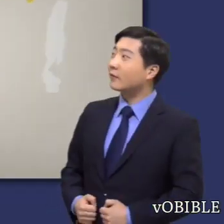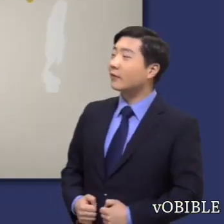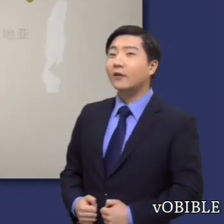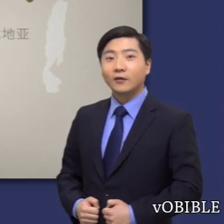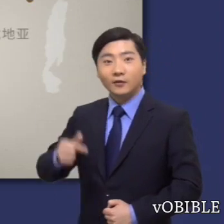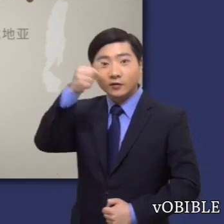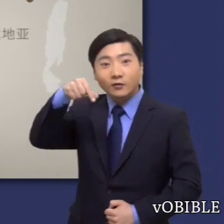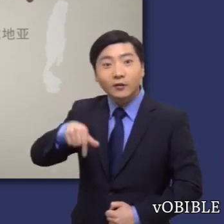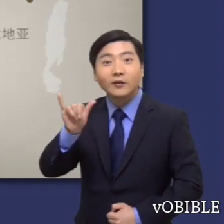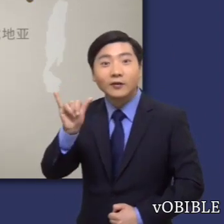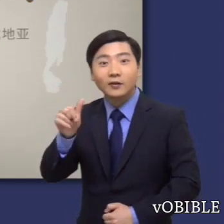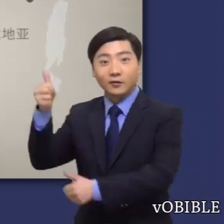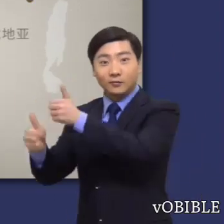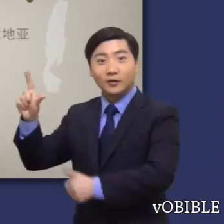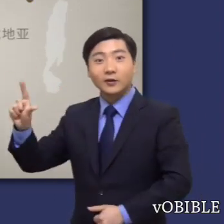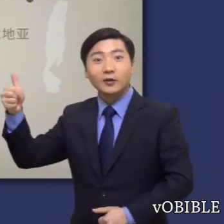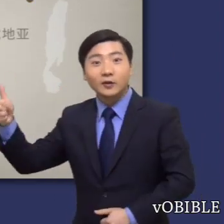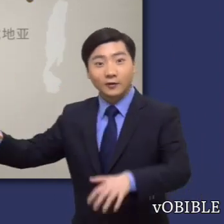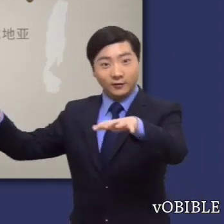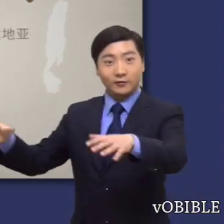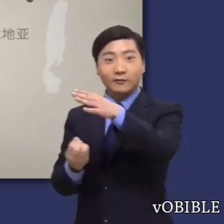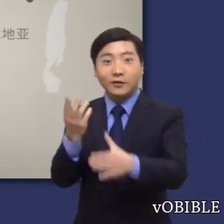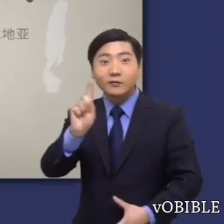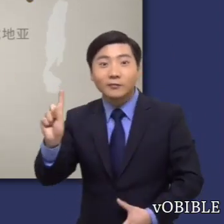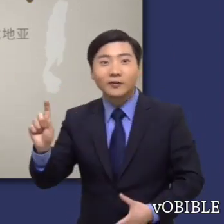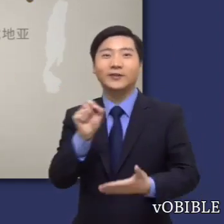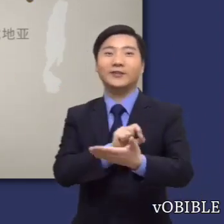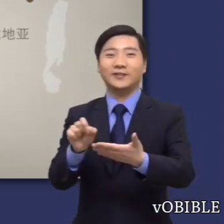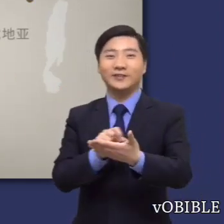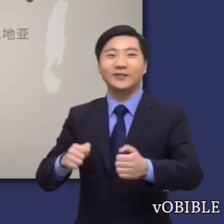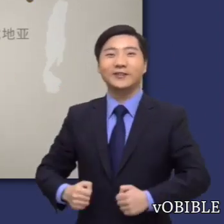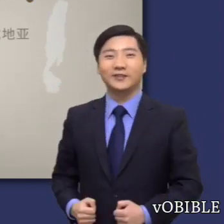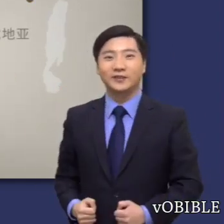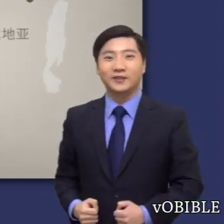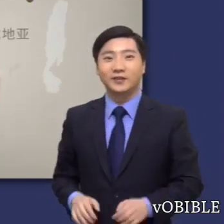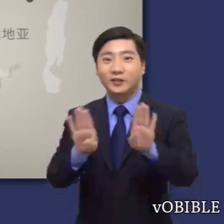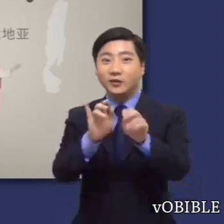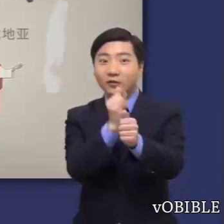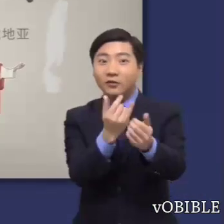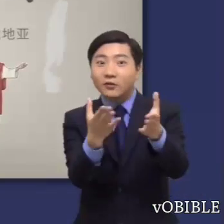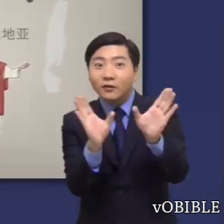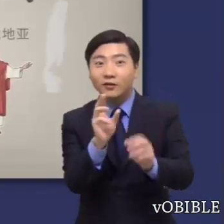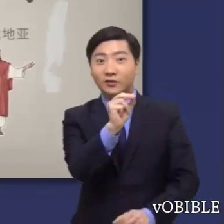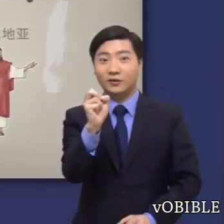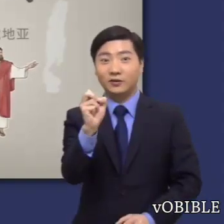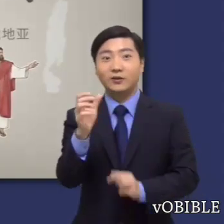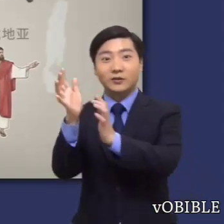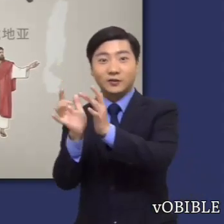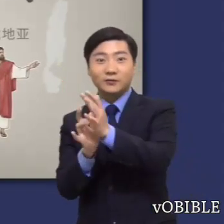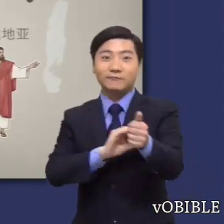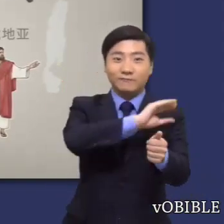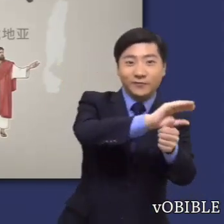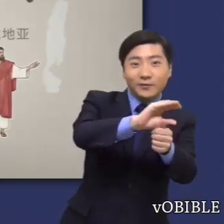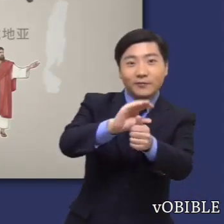第10章到第19章前半部分，记载了在犹地亚和比利阿发生的事件。耶稣找了更多人来